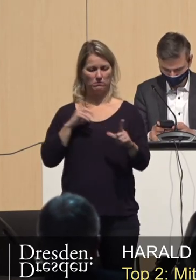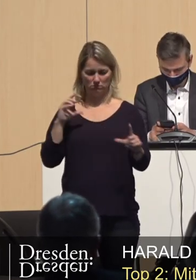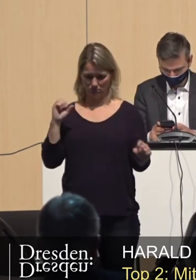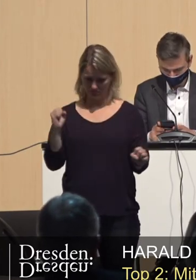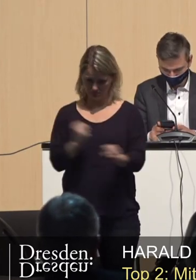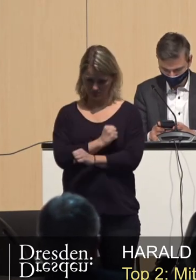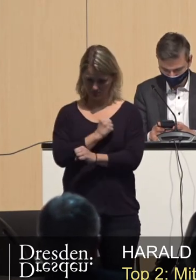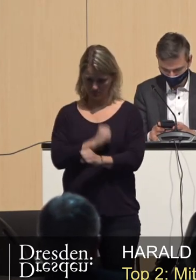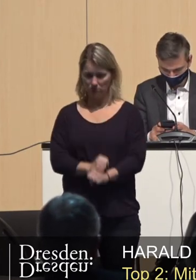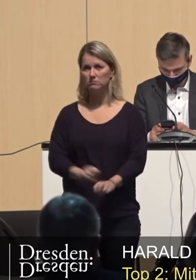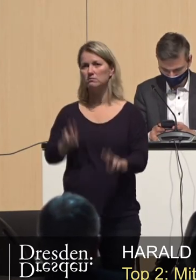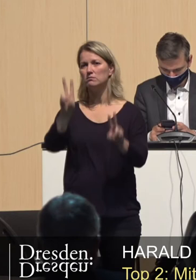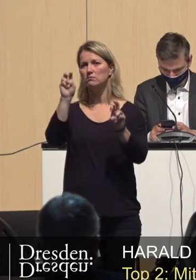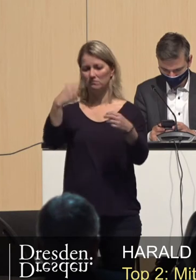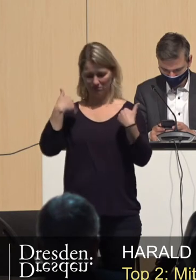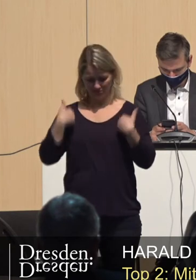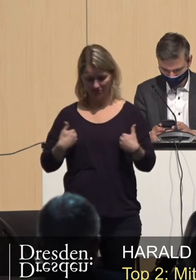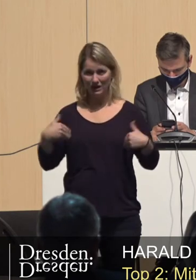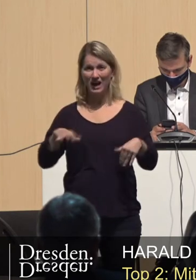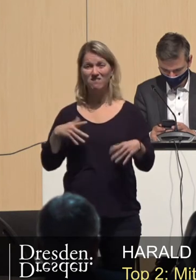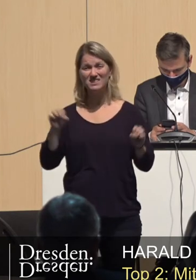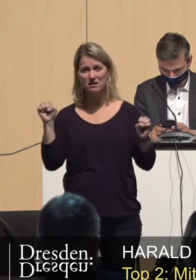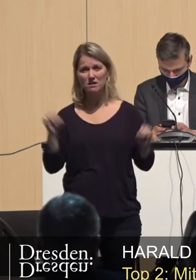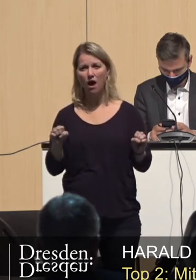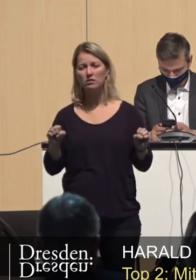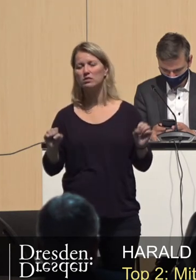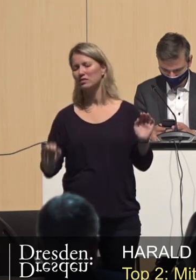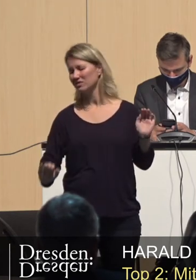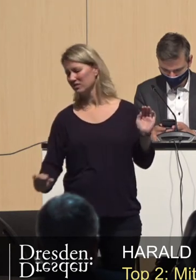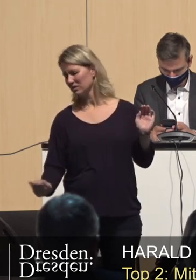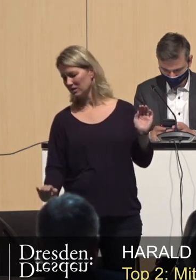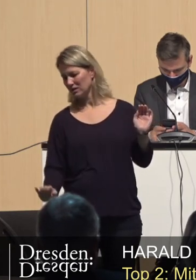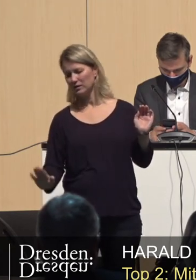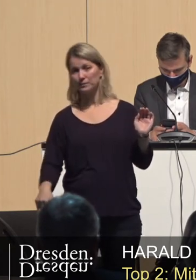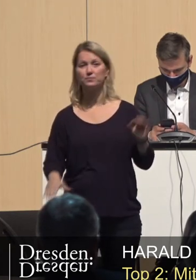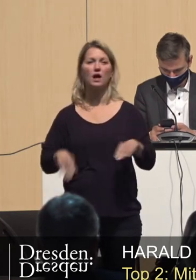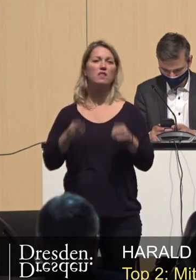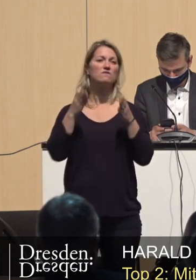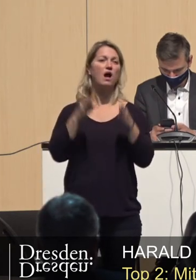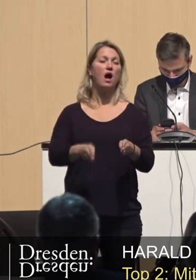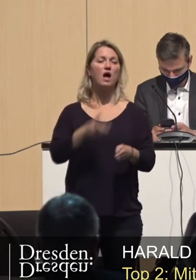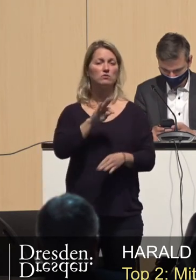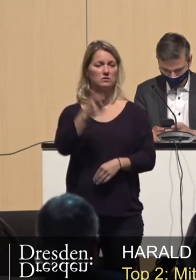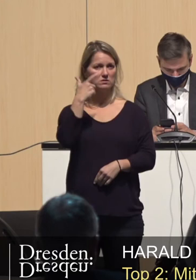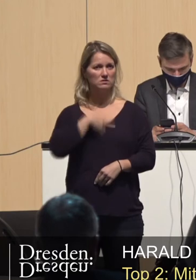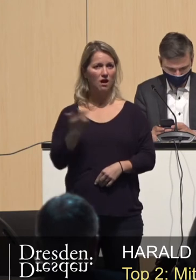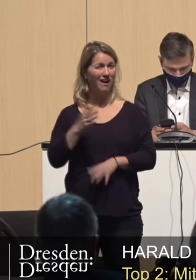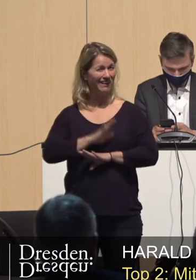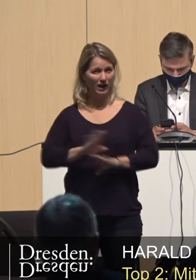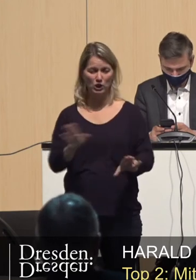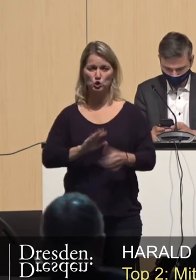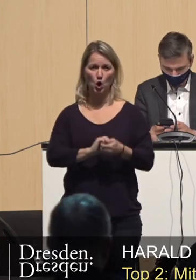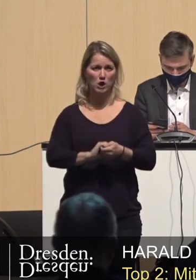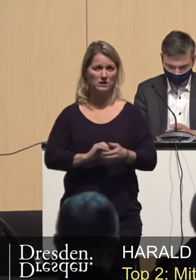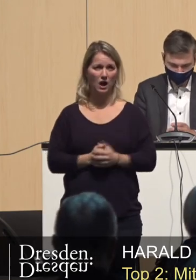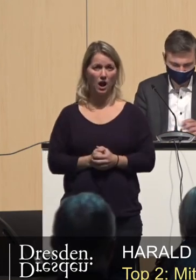unterste Schublade menschlichen Daseins und Miteinander. Fangen wir mal mit dem Herrn Lichti an, der uns asozial genannt hat. Nur weil